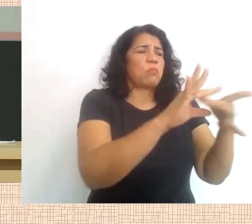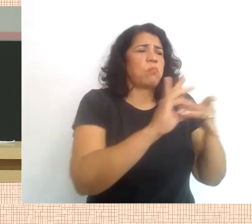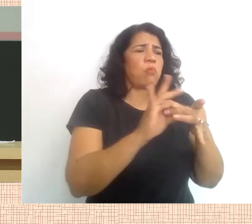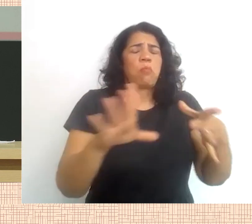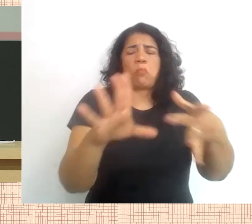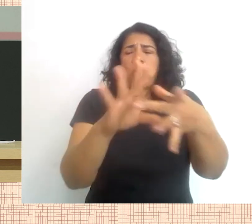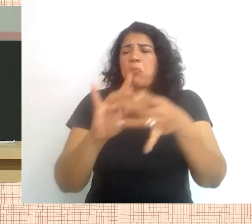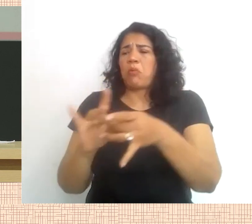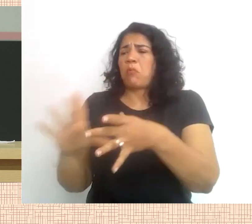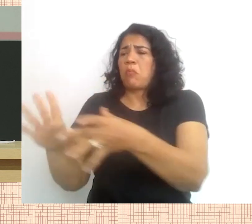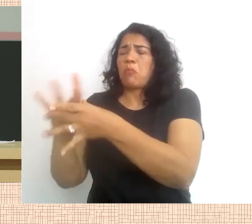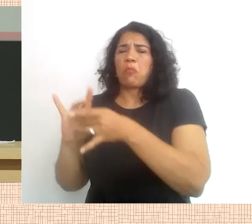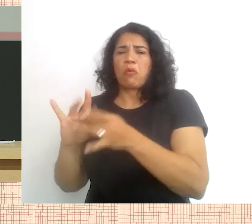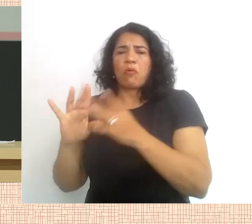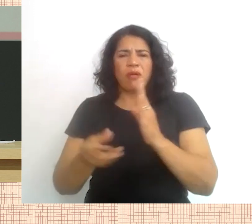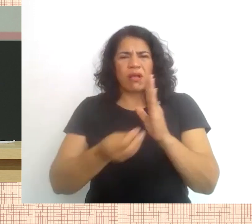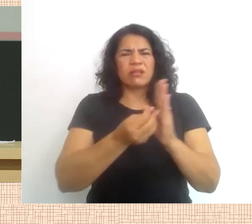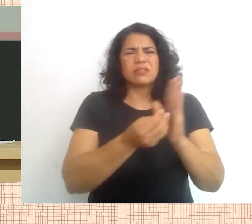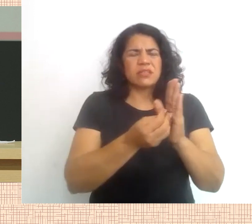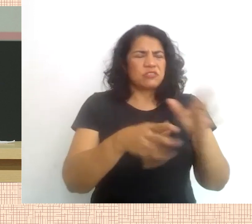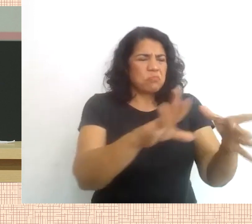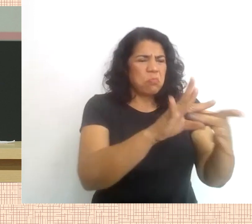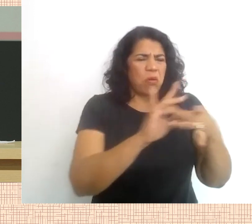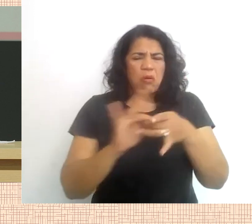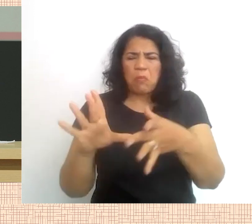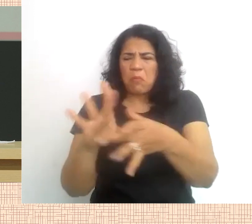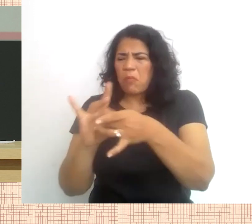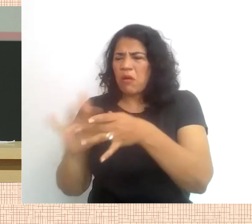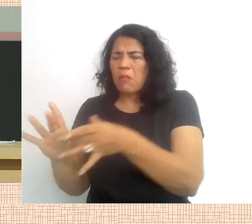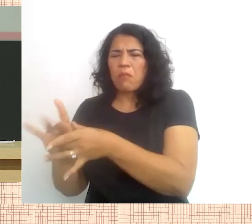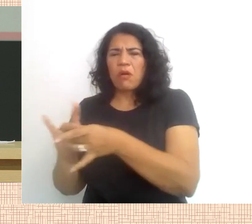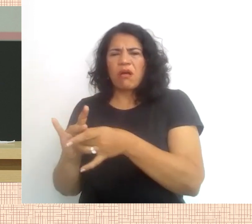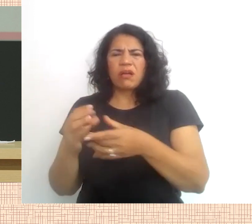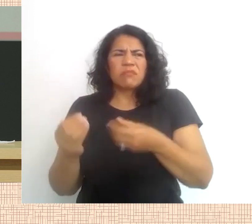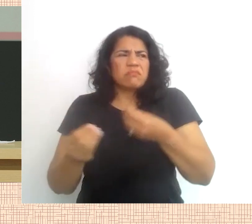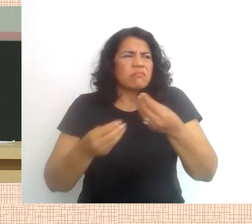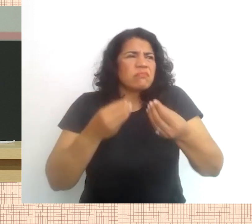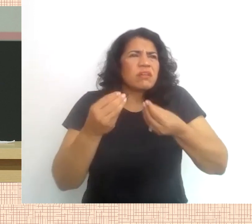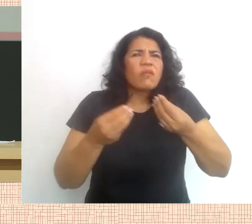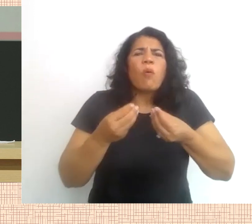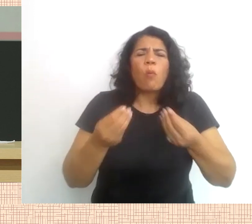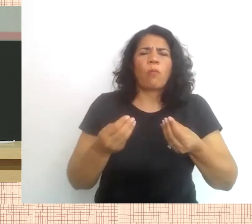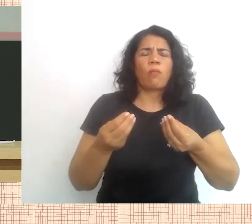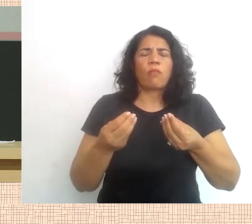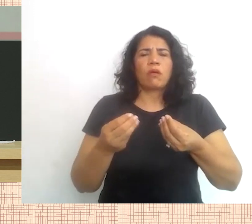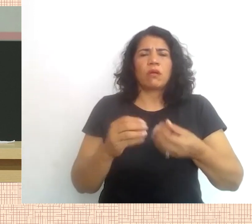assinados, tem ligação até jurídica,